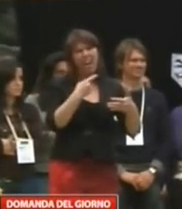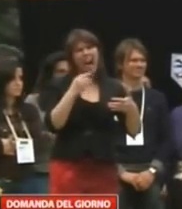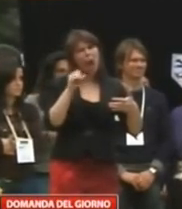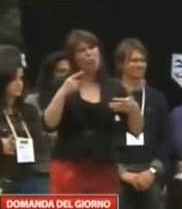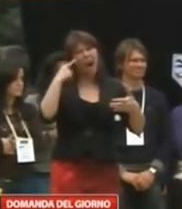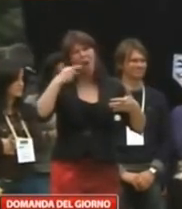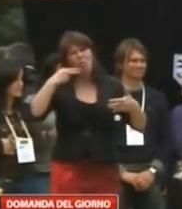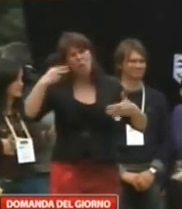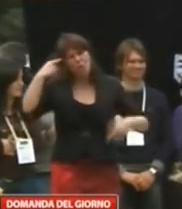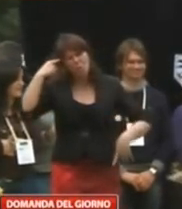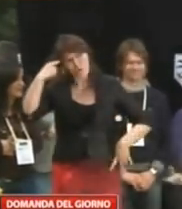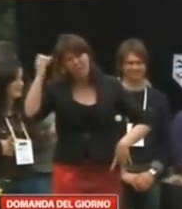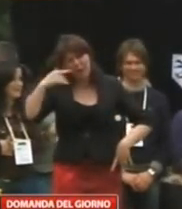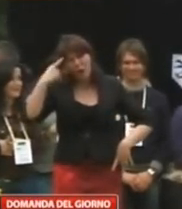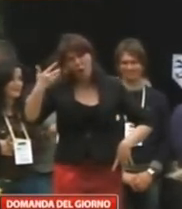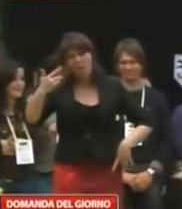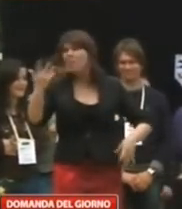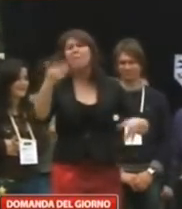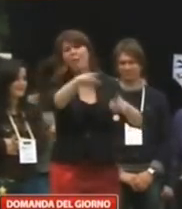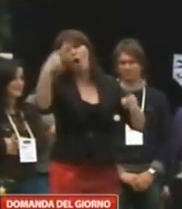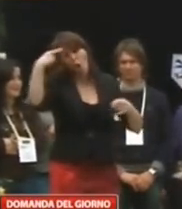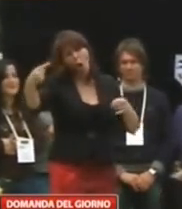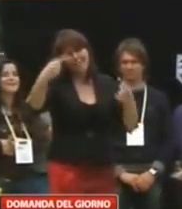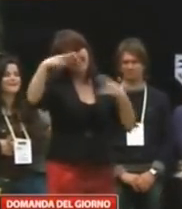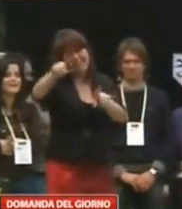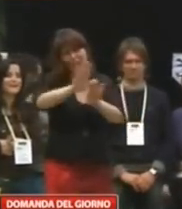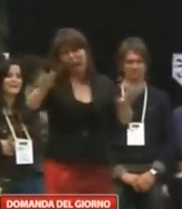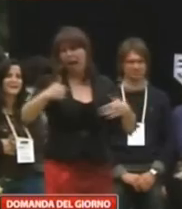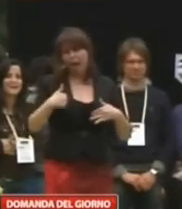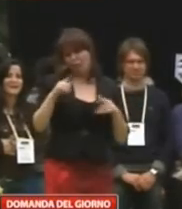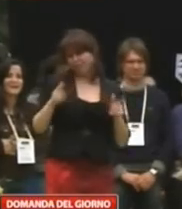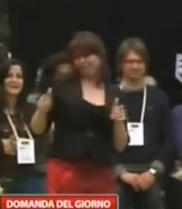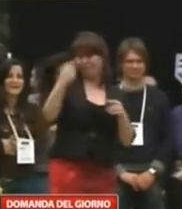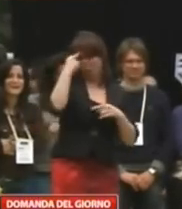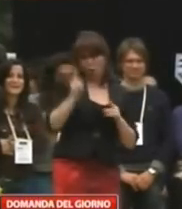di House of, come si chiama, cazzo? Yeah, vabbè, lo sapete meglio di me.